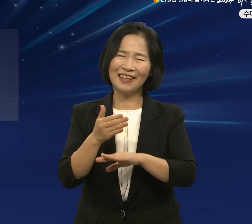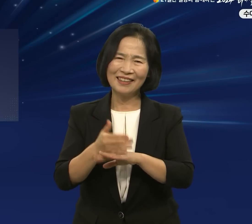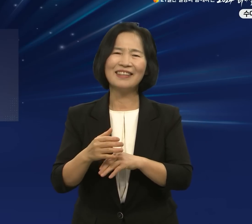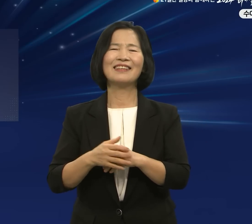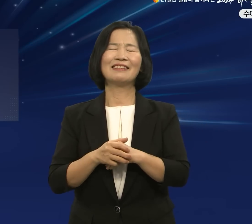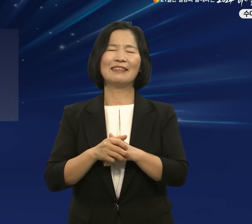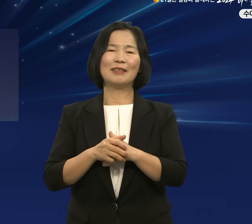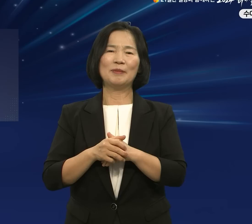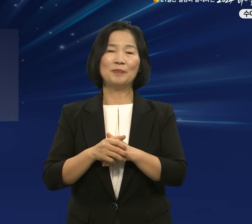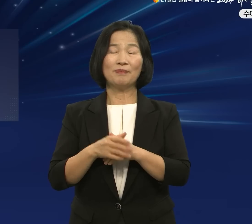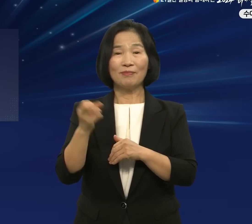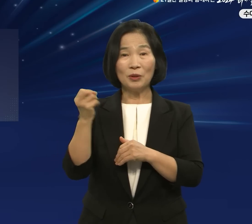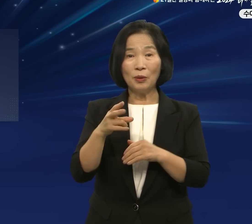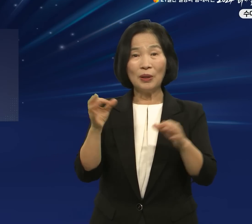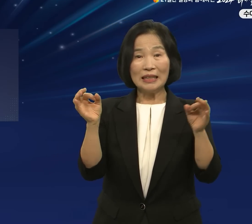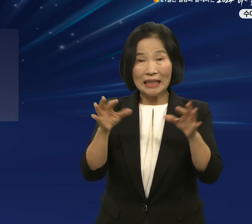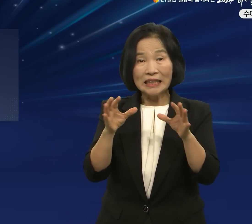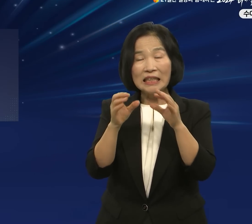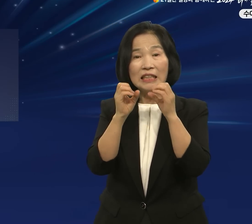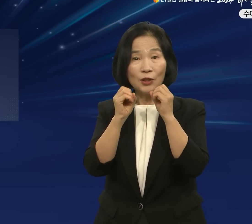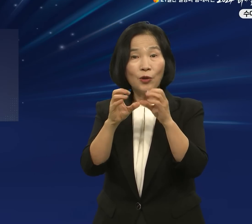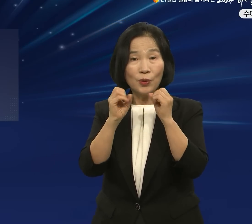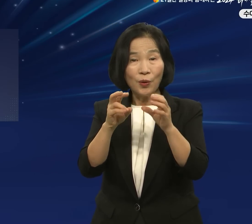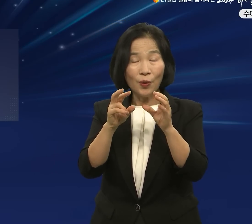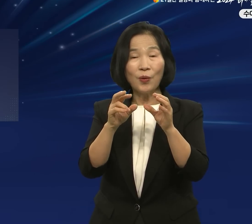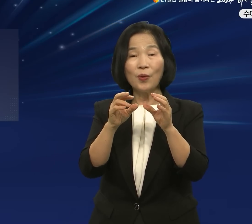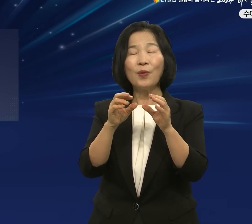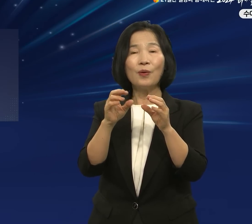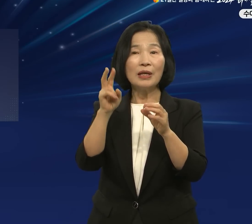단기 선교 2박 3일을